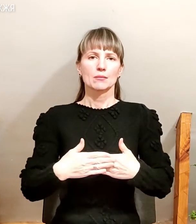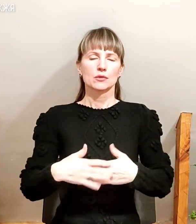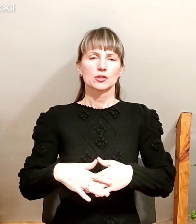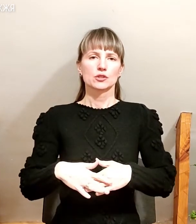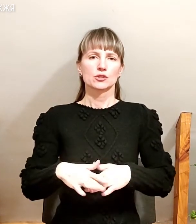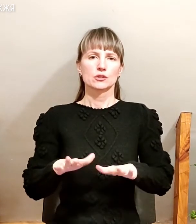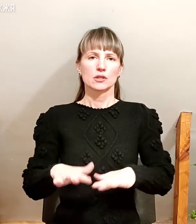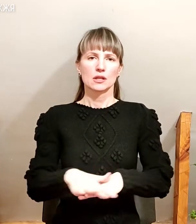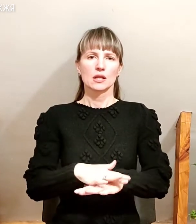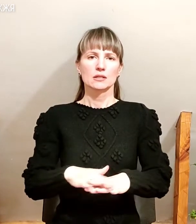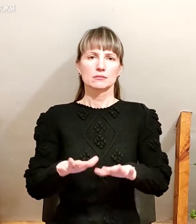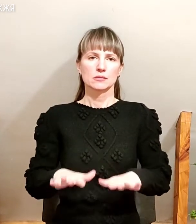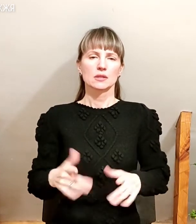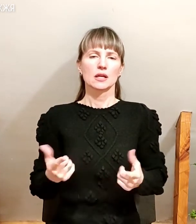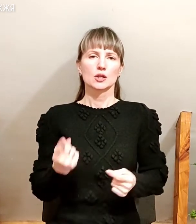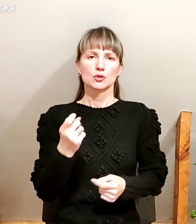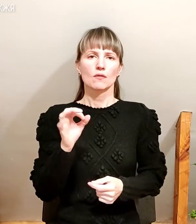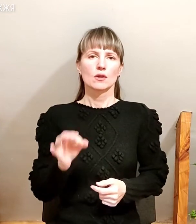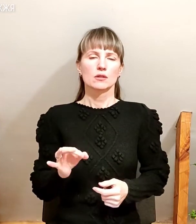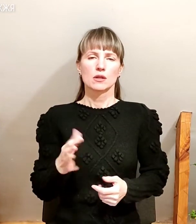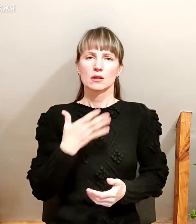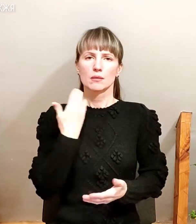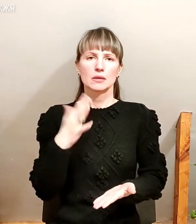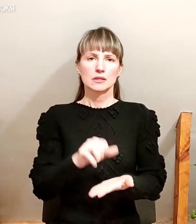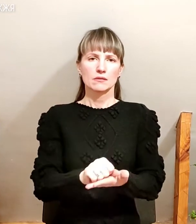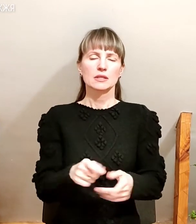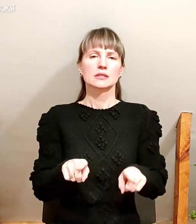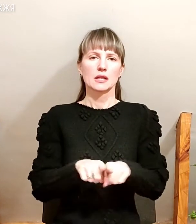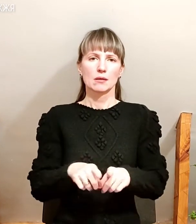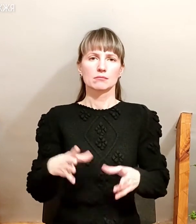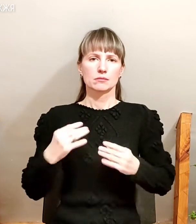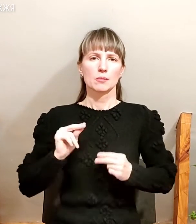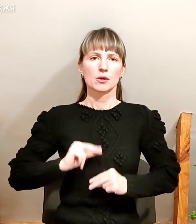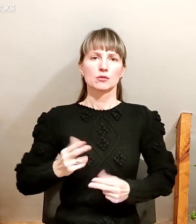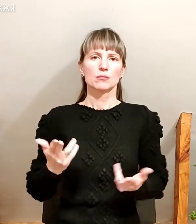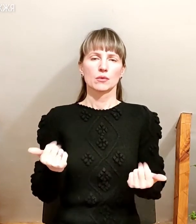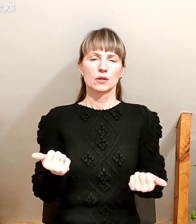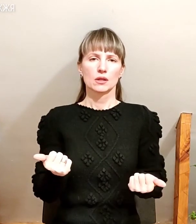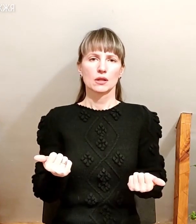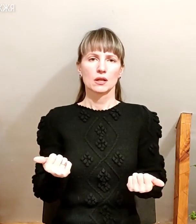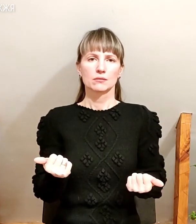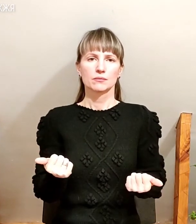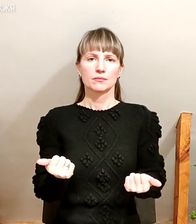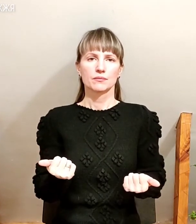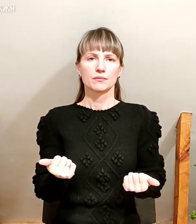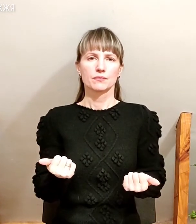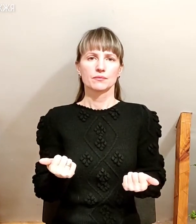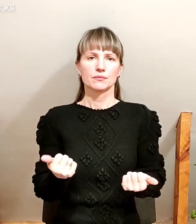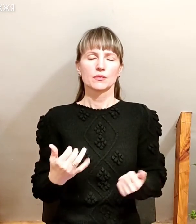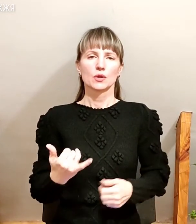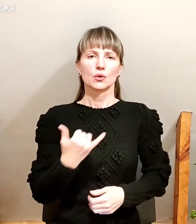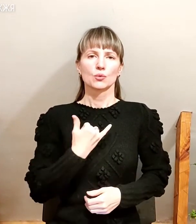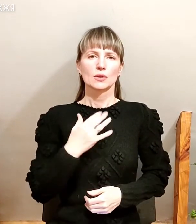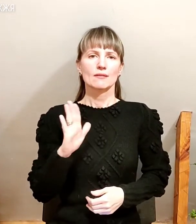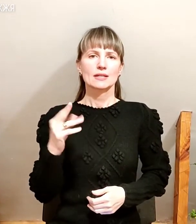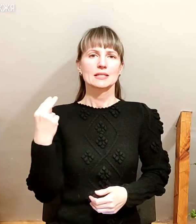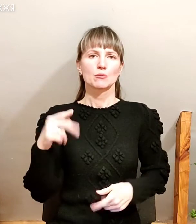пункти, які 100% не під окупацією, то з такими працюємо, так, звичайно. У нас в Запоріжжя також